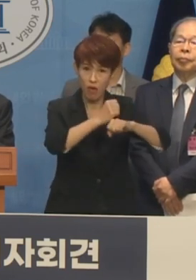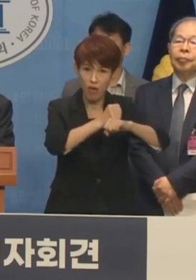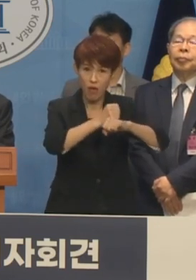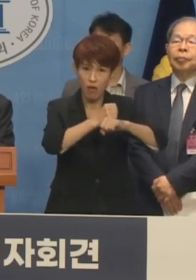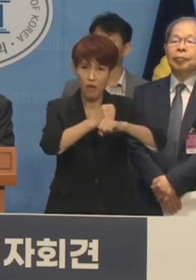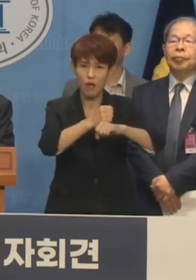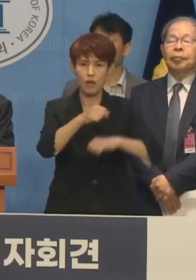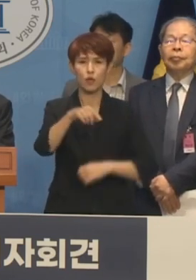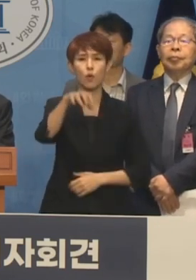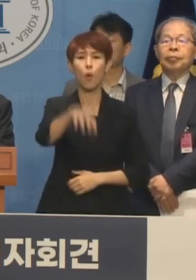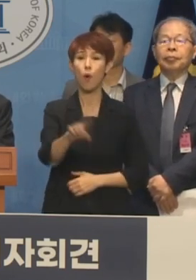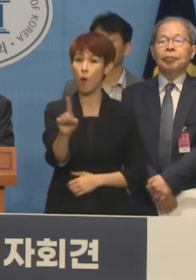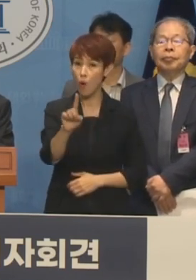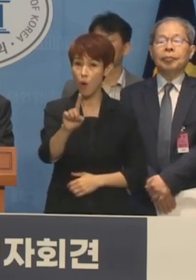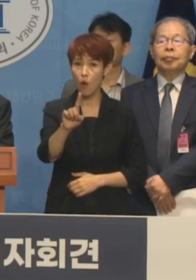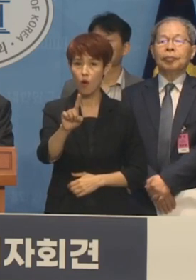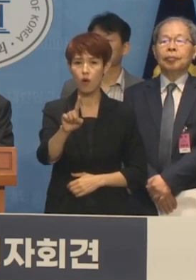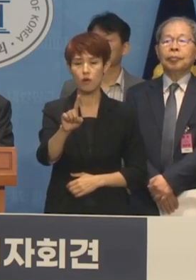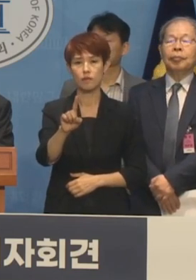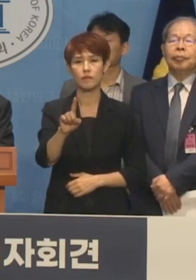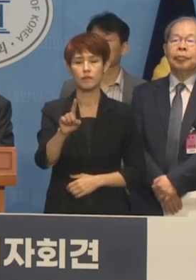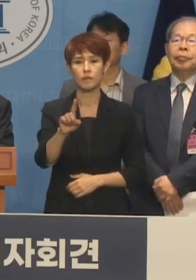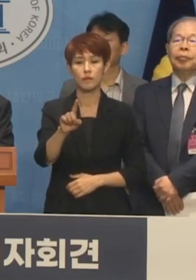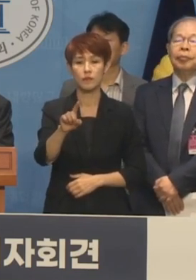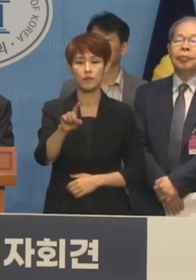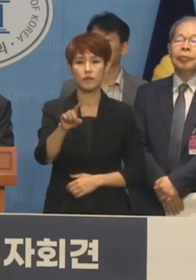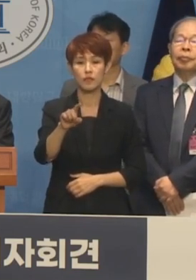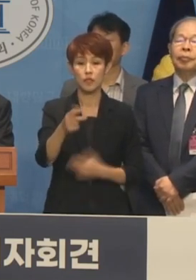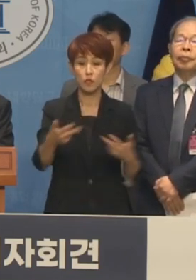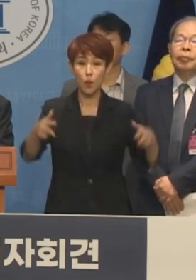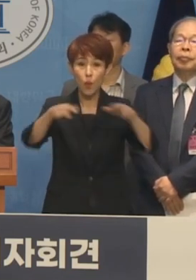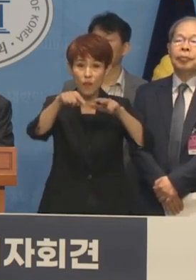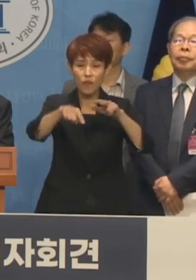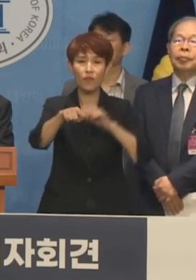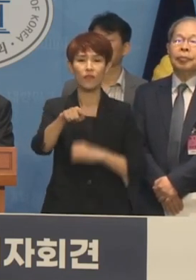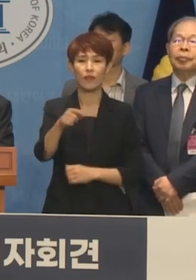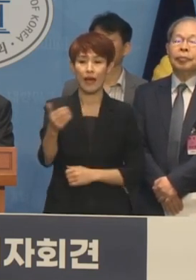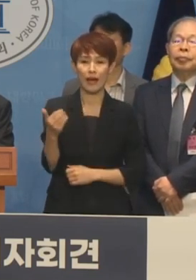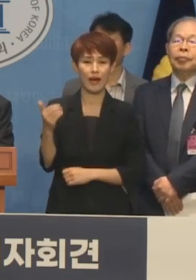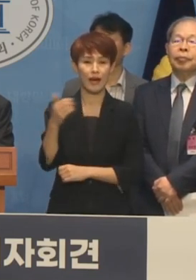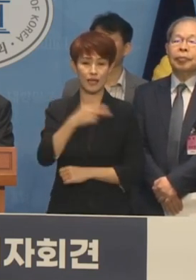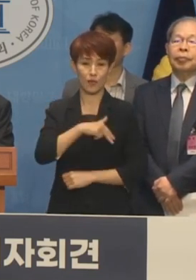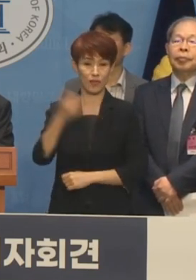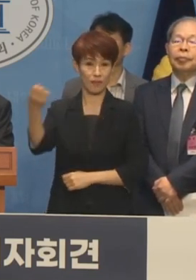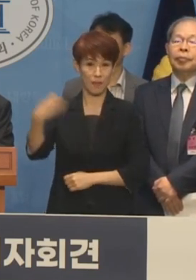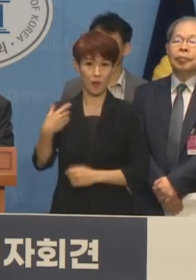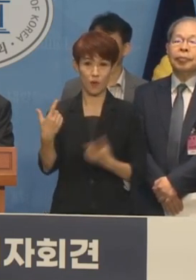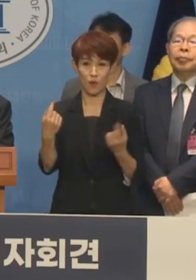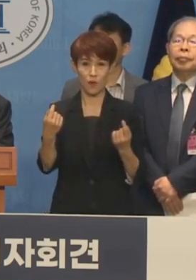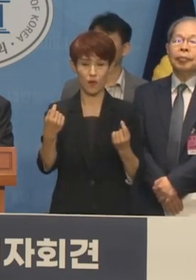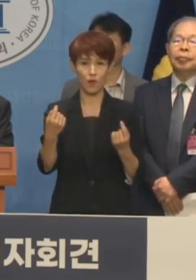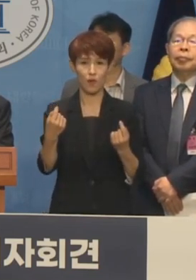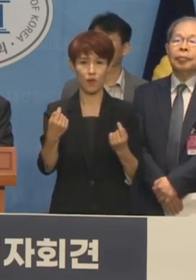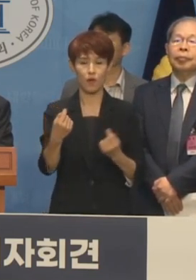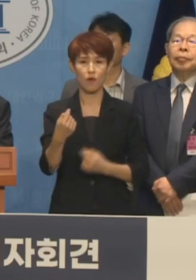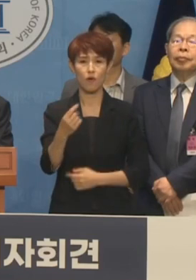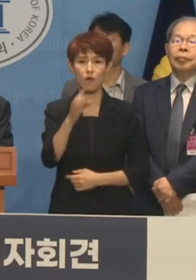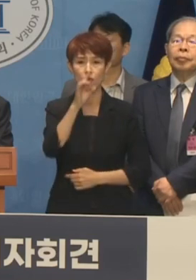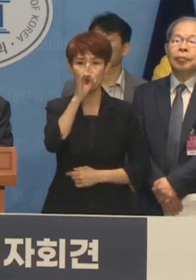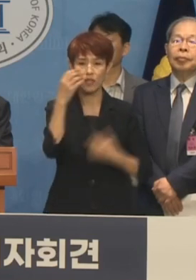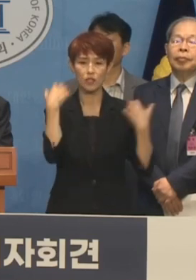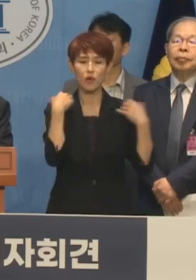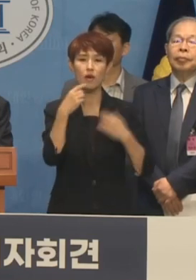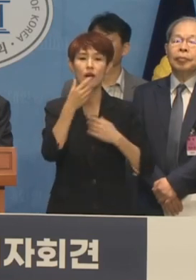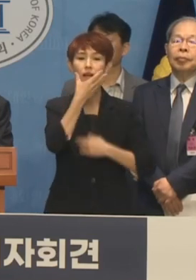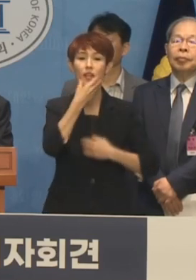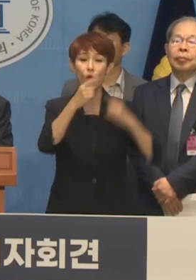장소성에 대해서 간단히 말씀드리겠습니다. 송현동 공원은 아까 김영배 의원님께서 말씀하신 것처럼 바로 중앙청, 지금